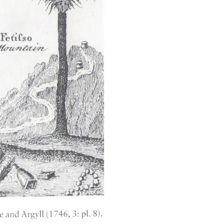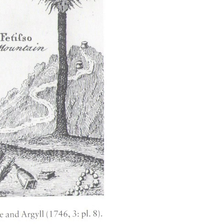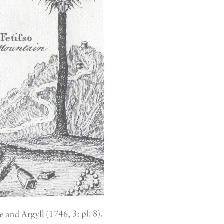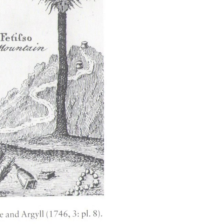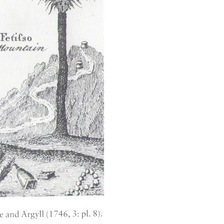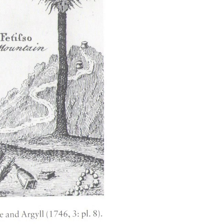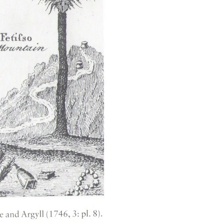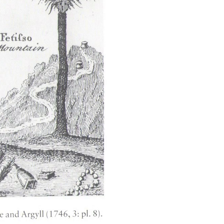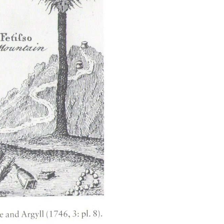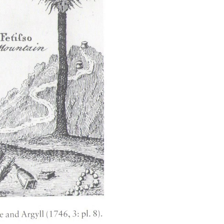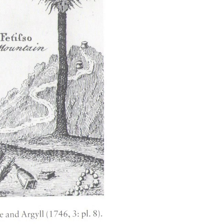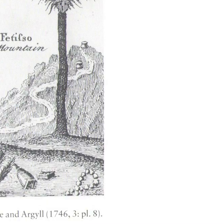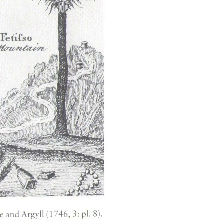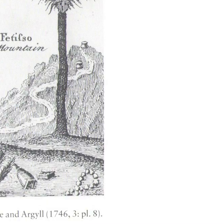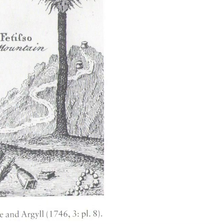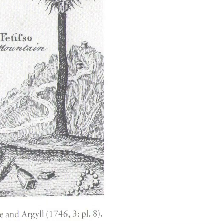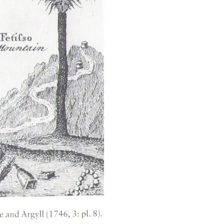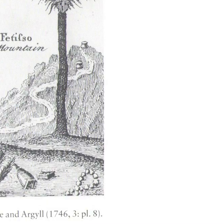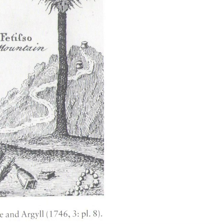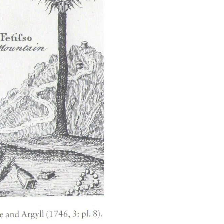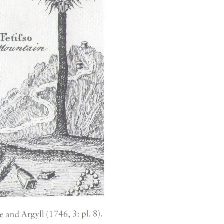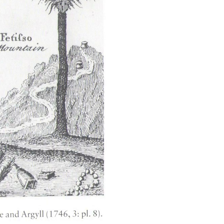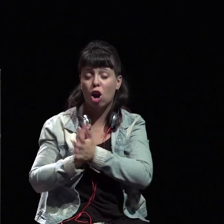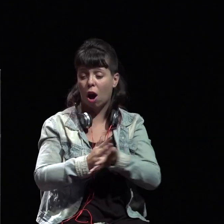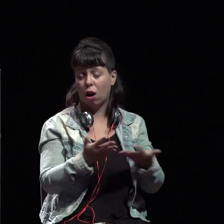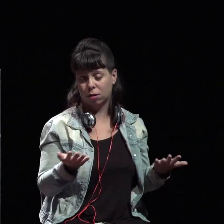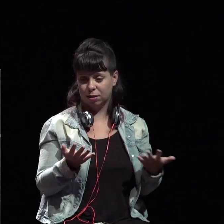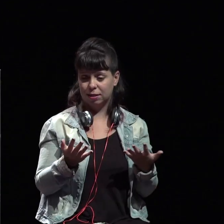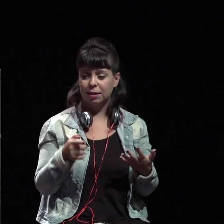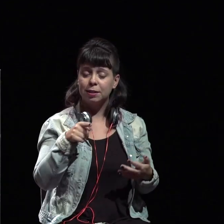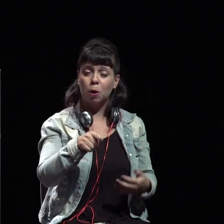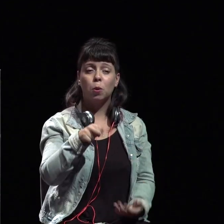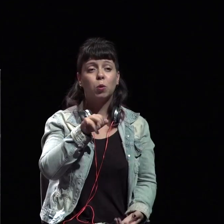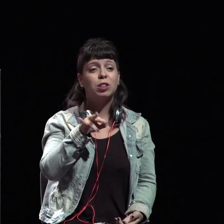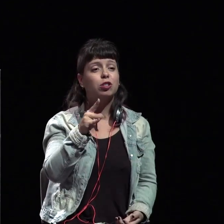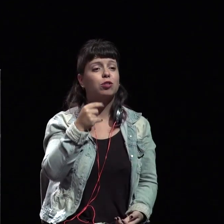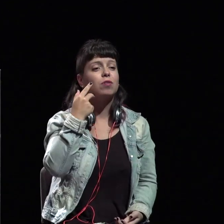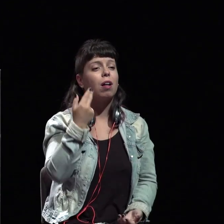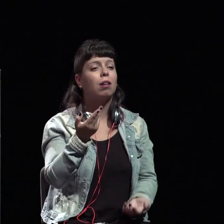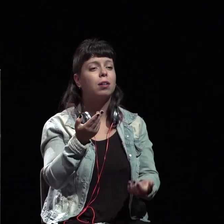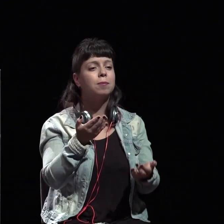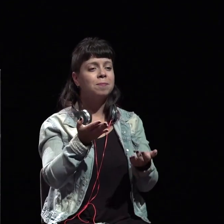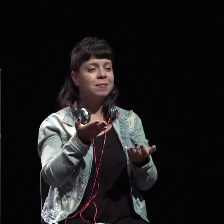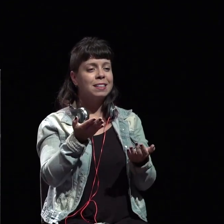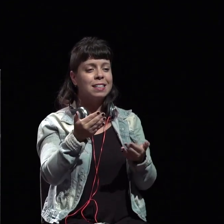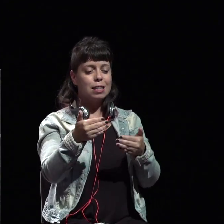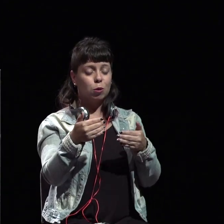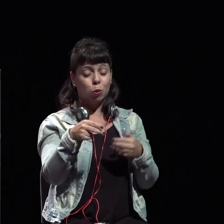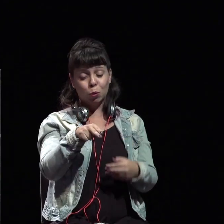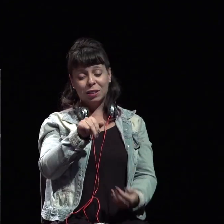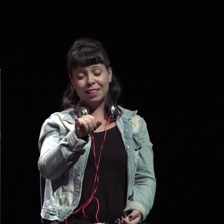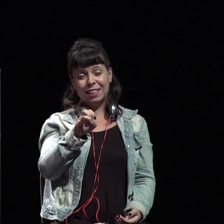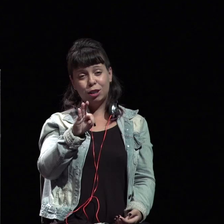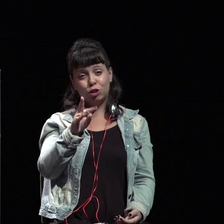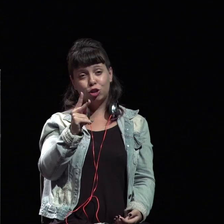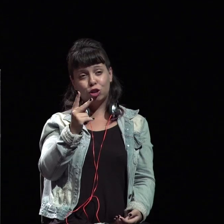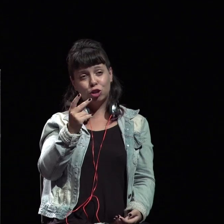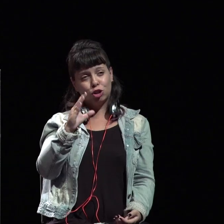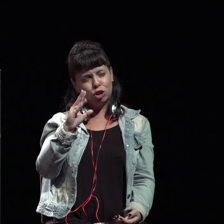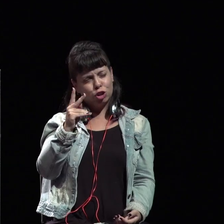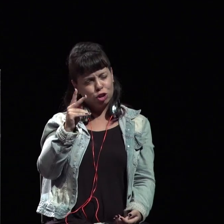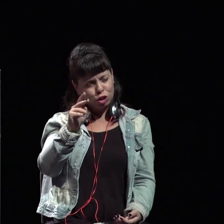dado por Mitchell à noção de coisa, que é essa categoria fronteiriça, né, ou seja, as coisas em seu dizer, na expressão de Mitchell, são